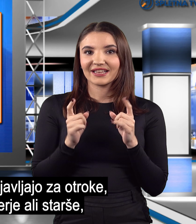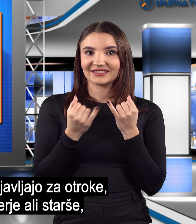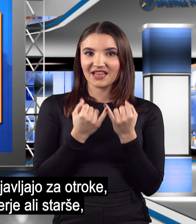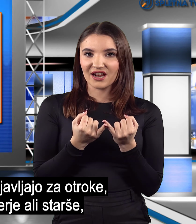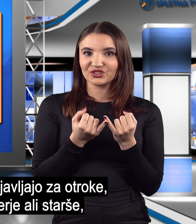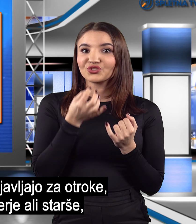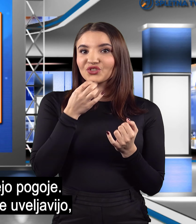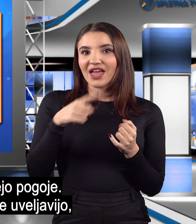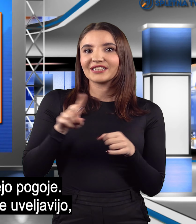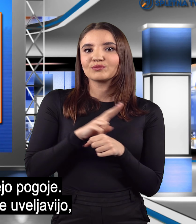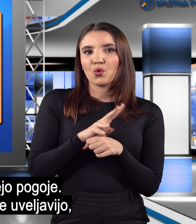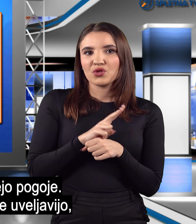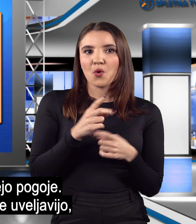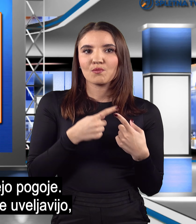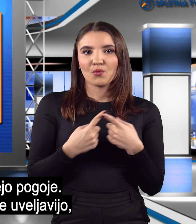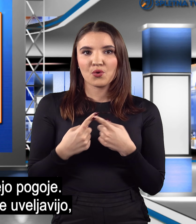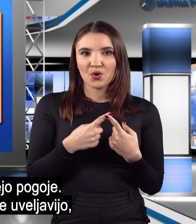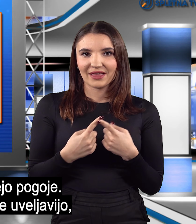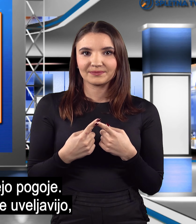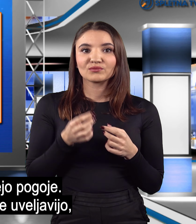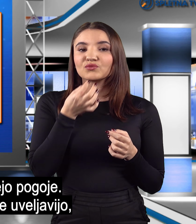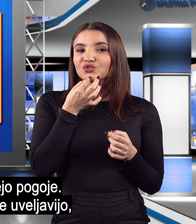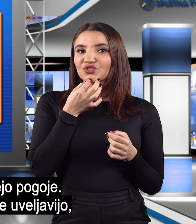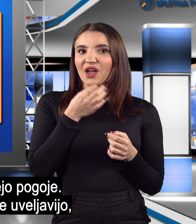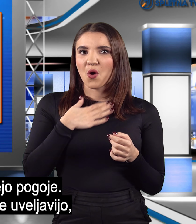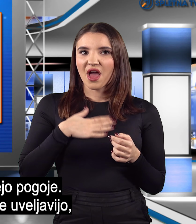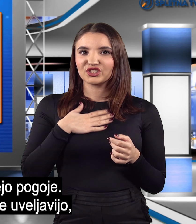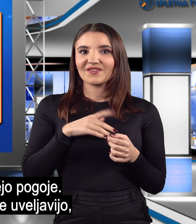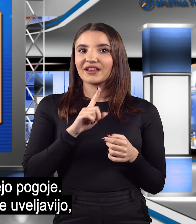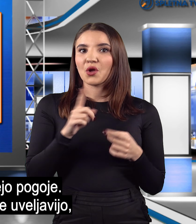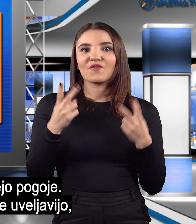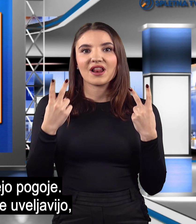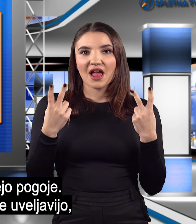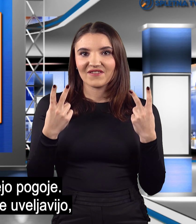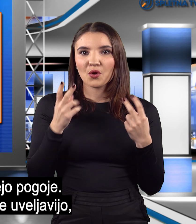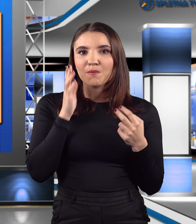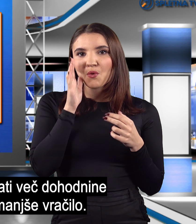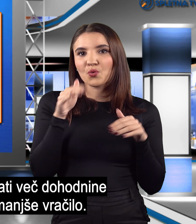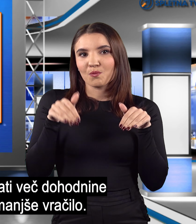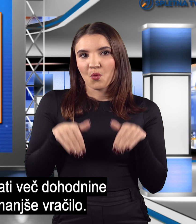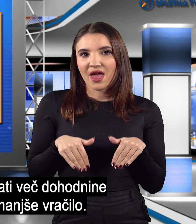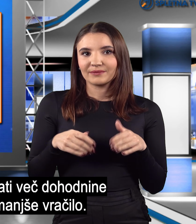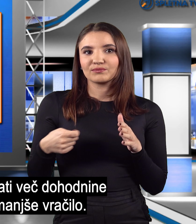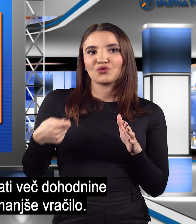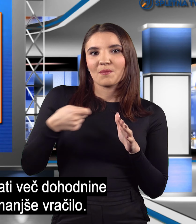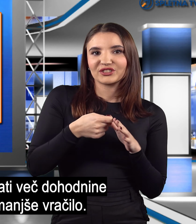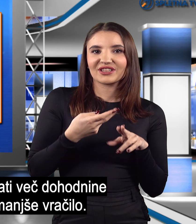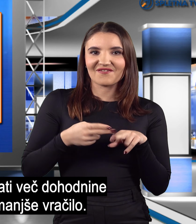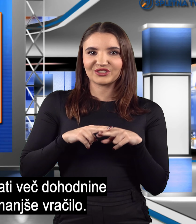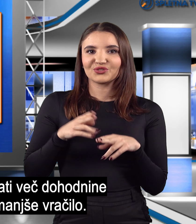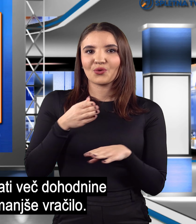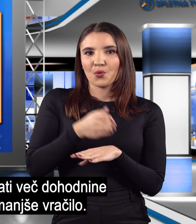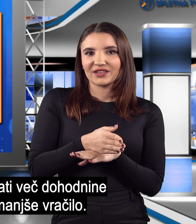če izpolnjujejo pogoje. Če olajšave ne uveljavijo, bodo morali doplačati več dohodnine ali